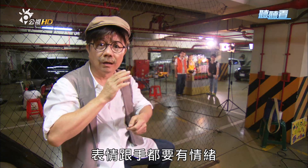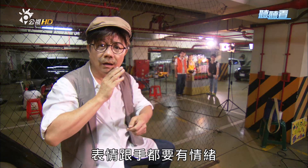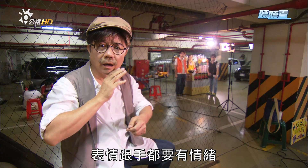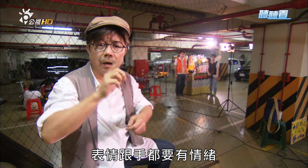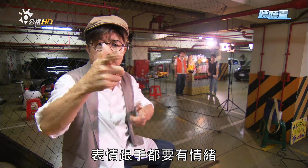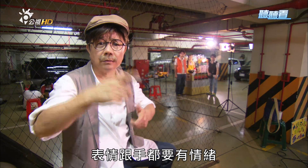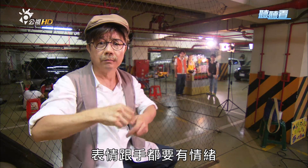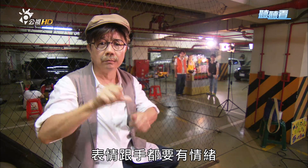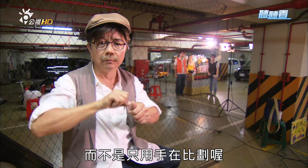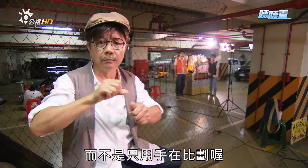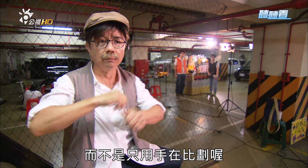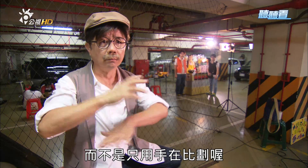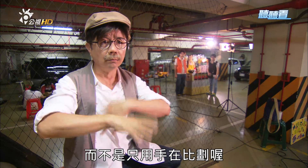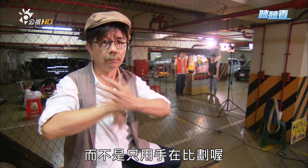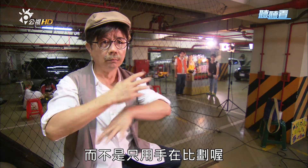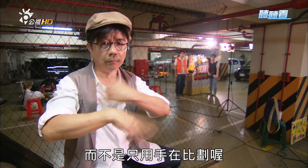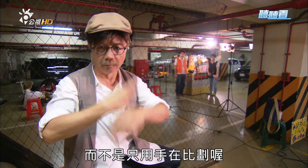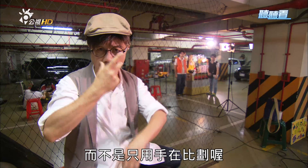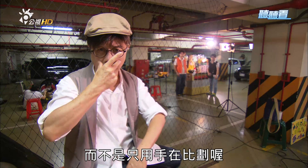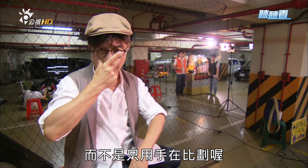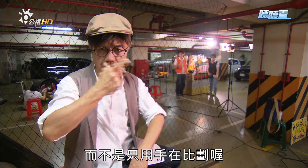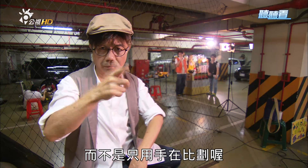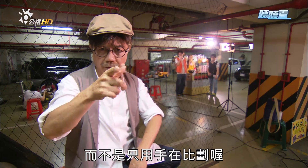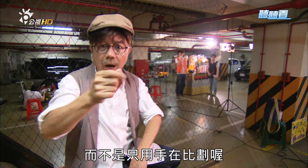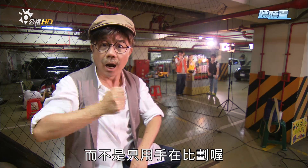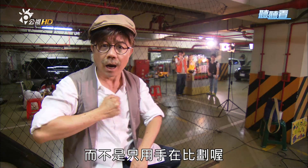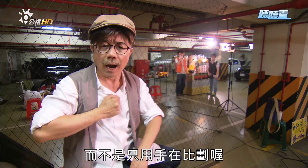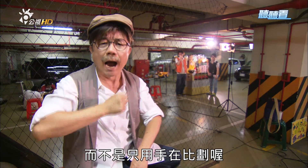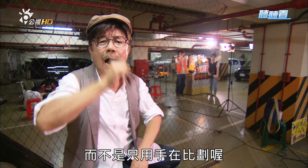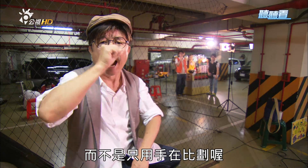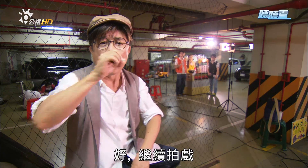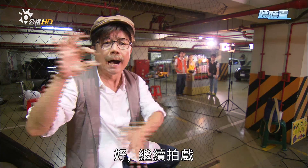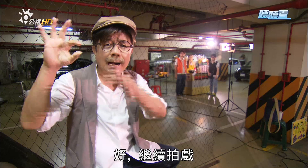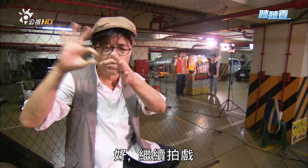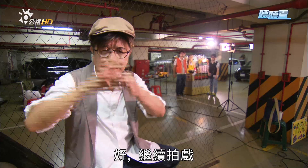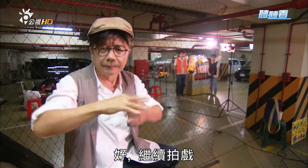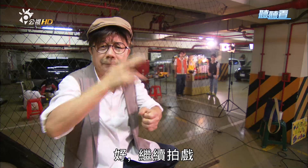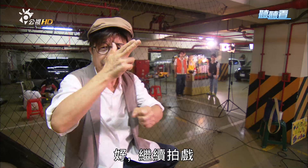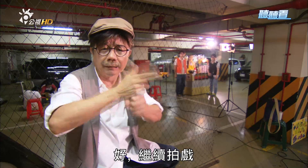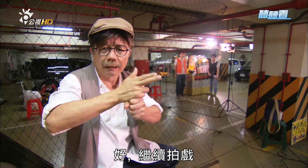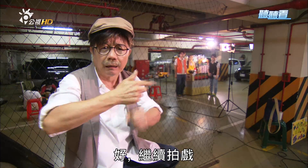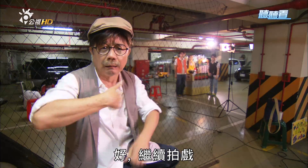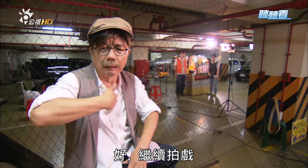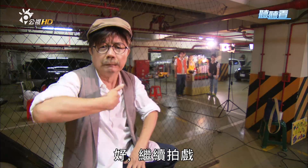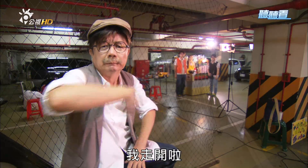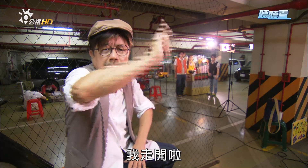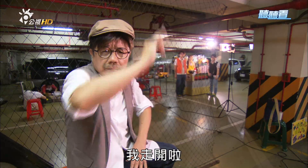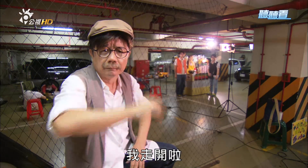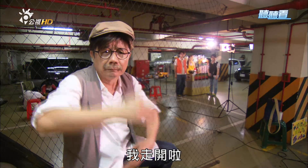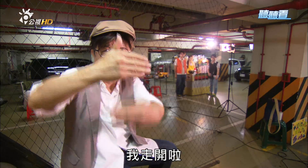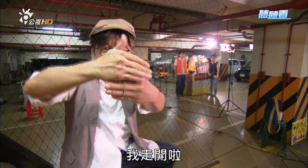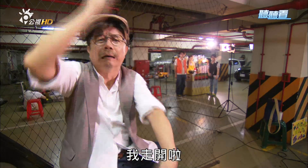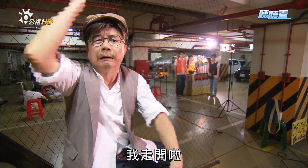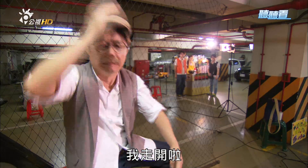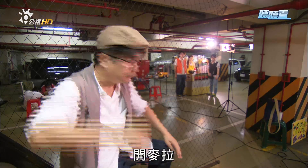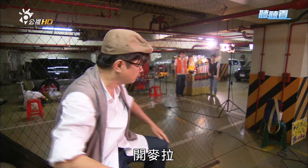要有情绪，而不是只用手在比划哦。好，继续拍戏，我走开了 ，camera，